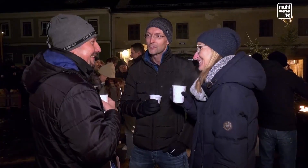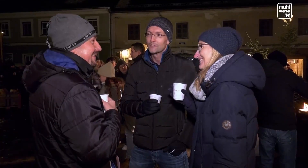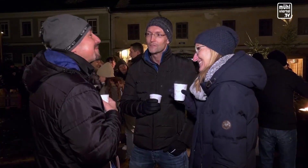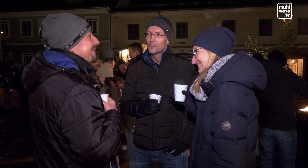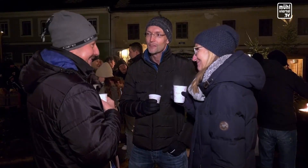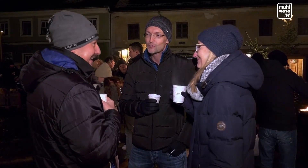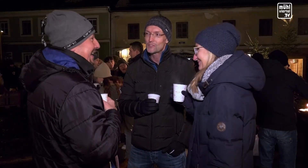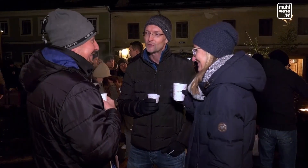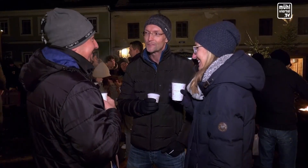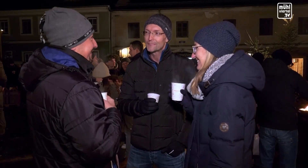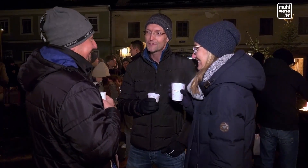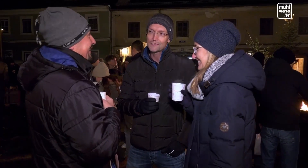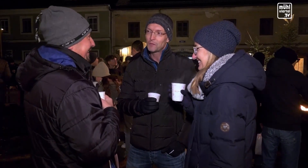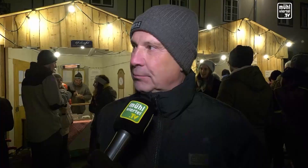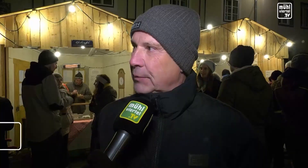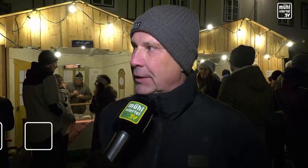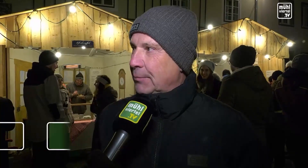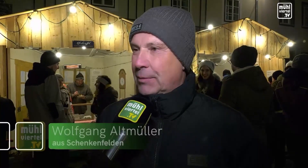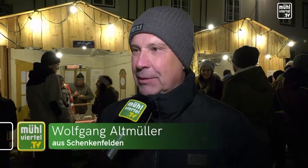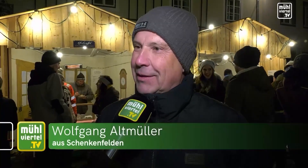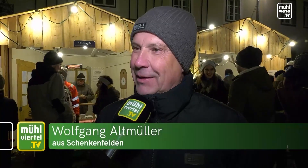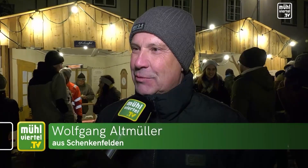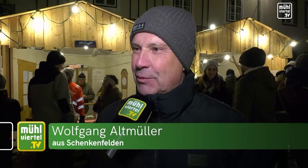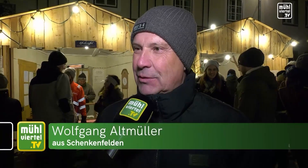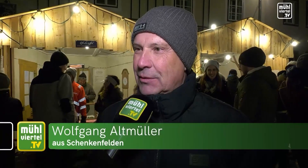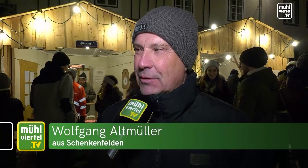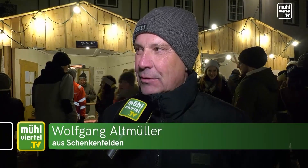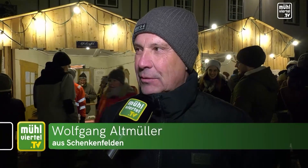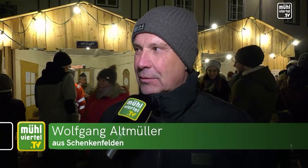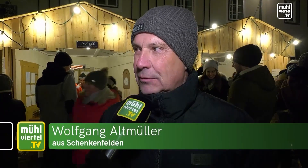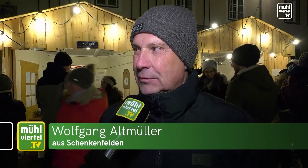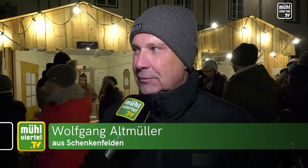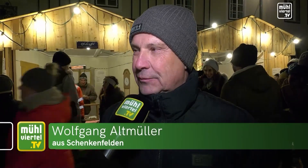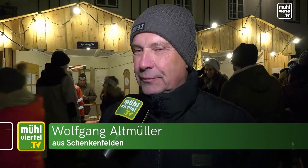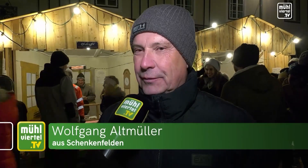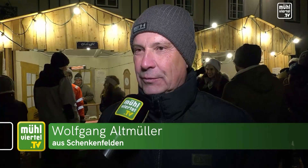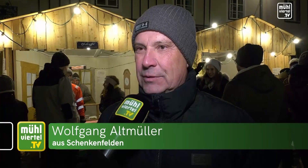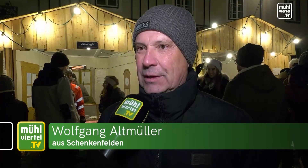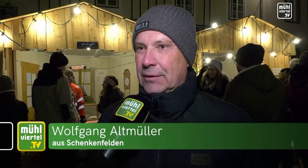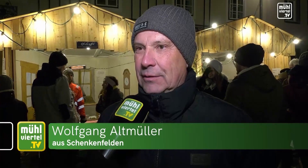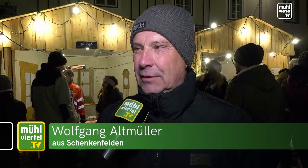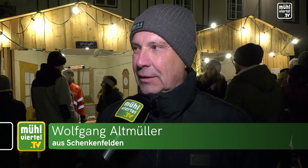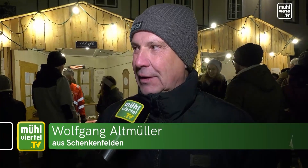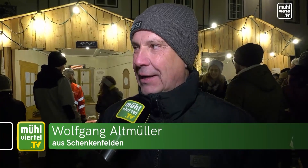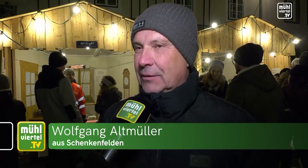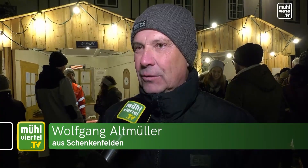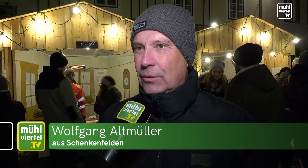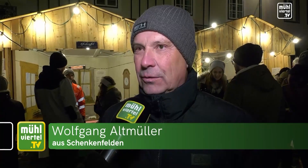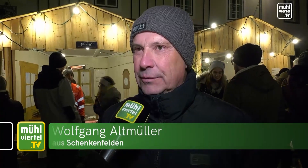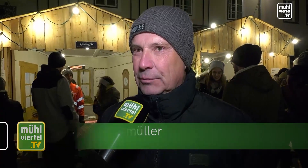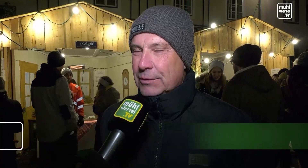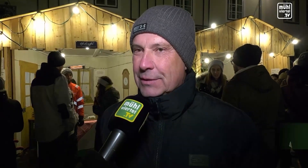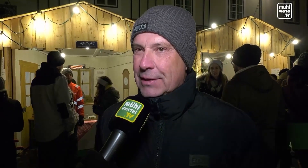nette Veranstaltung, ein nettes Ambiente. Wir leben mit der Lebenswelt und für uns sind die Leute